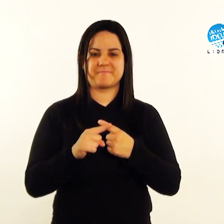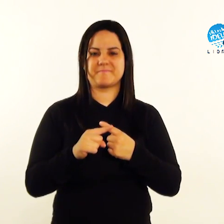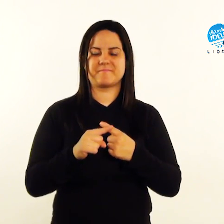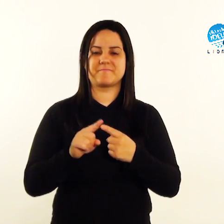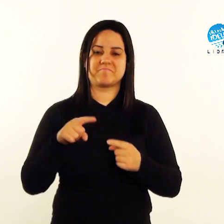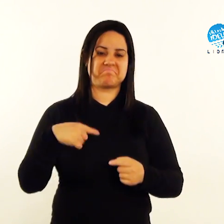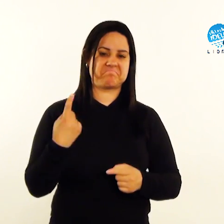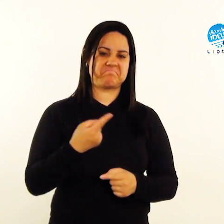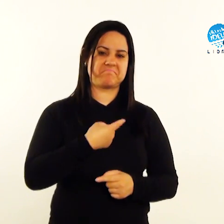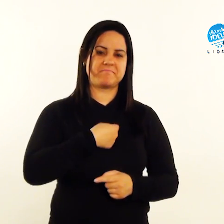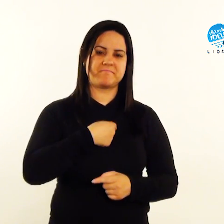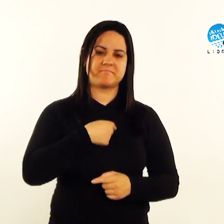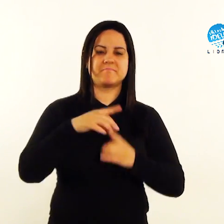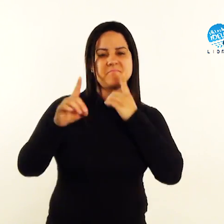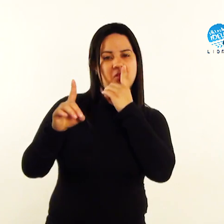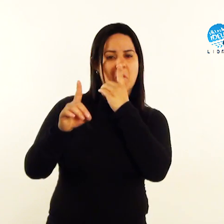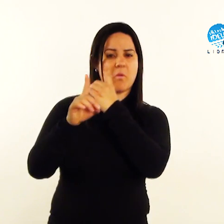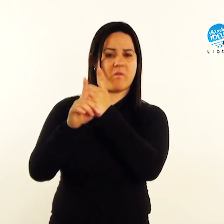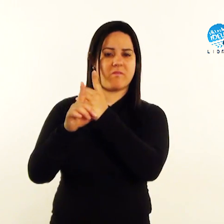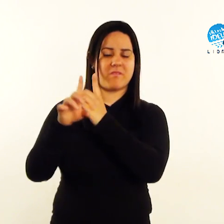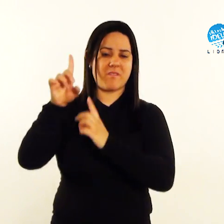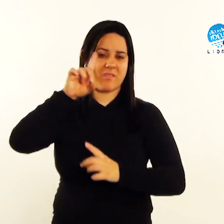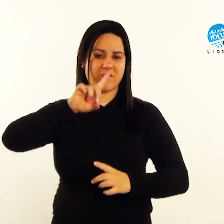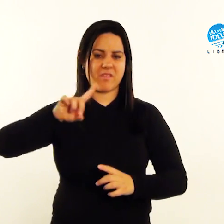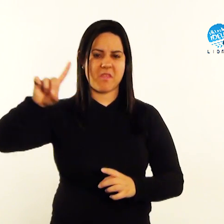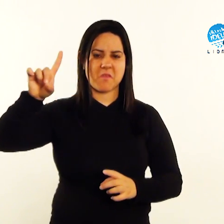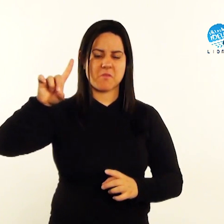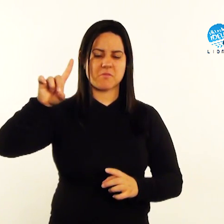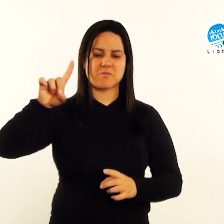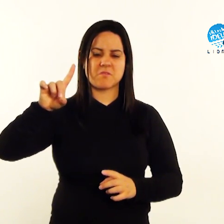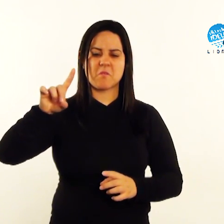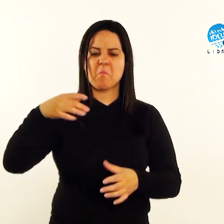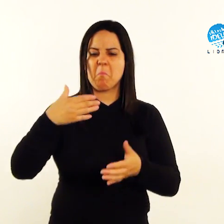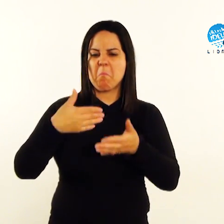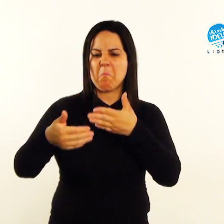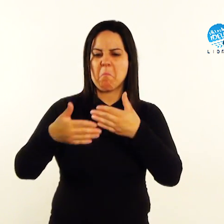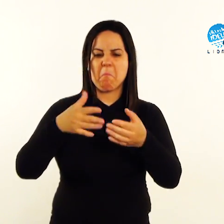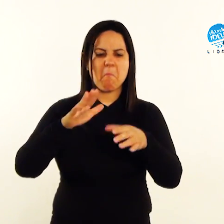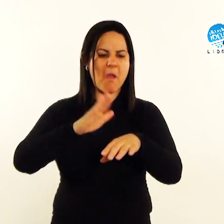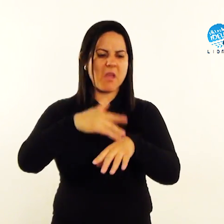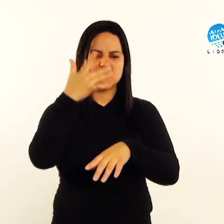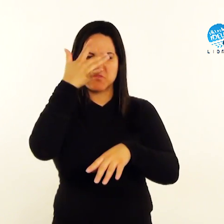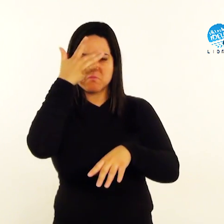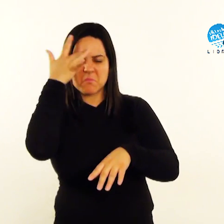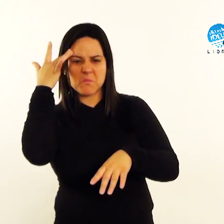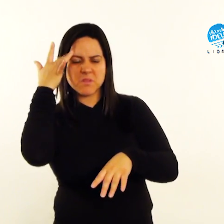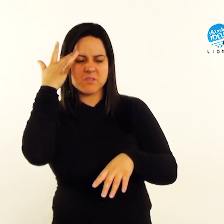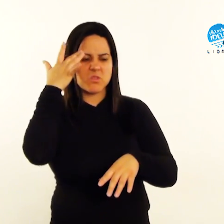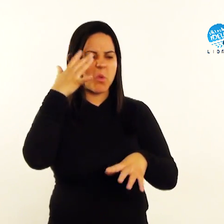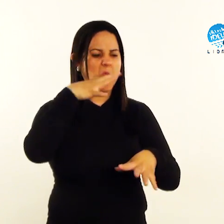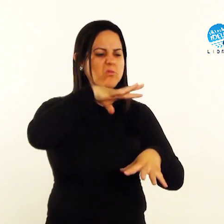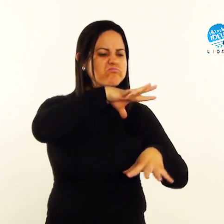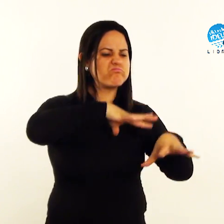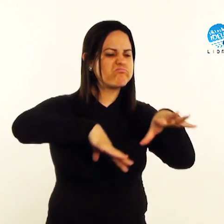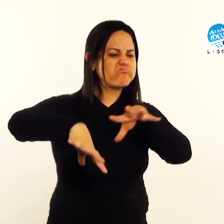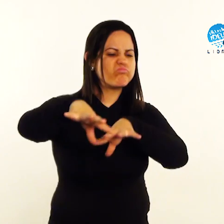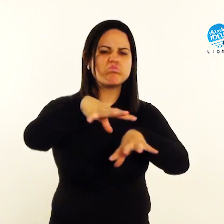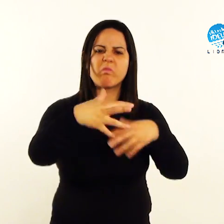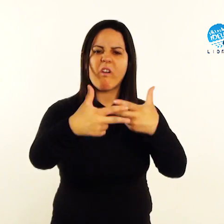Senhor como um no meio da multidão. Ele podia estar em cima da árvore e ver Jesus, ver os milagres e acabar a